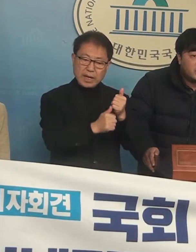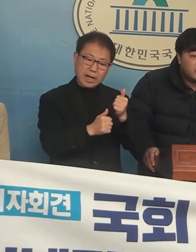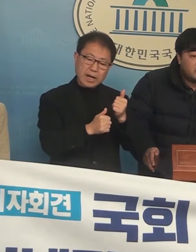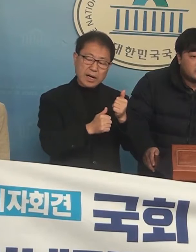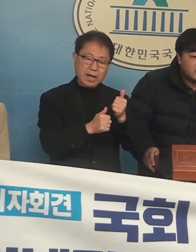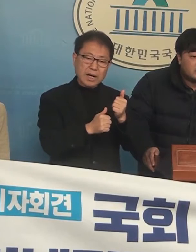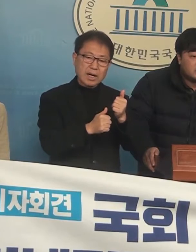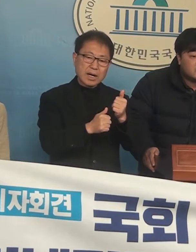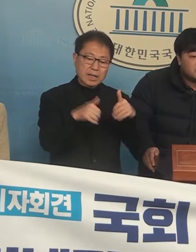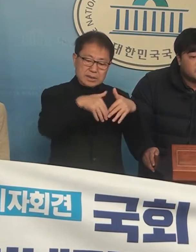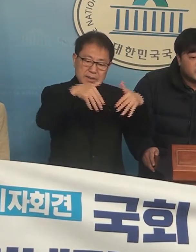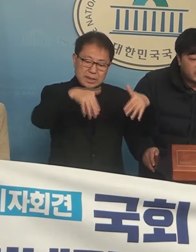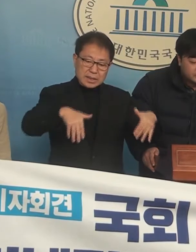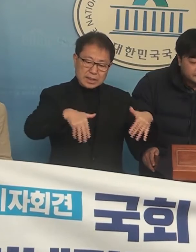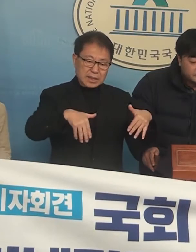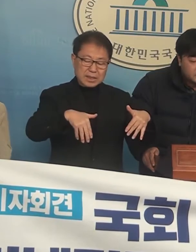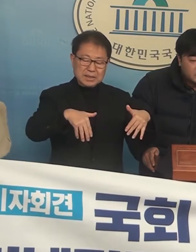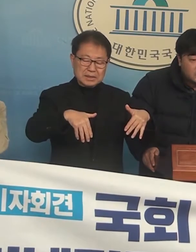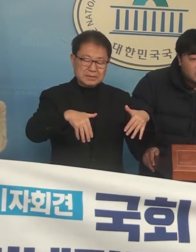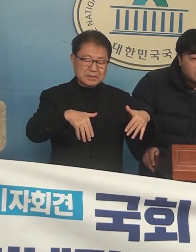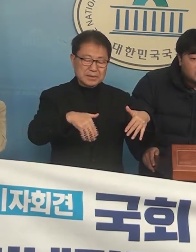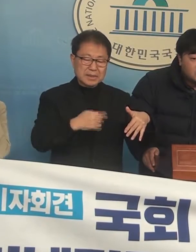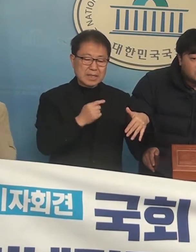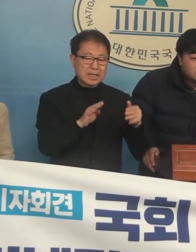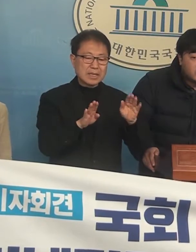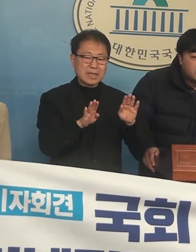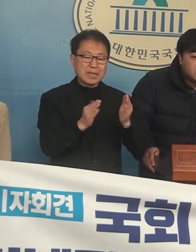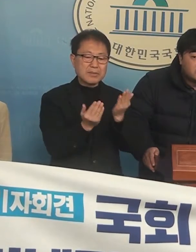역시 체계에 어긋나는 지점입니다.